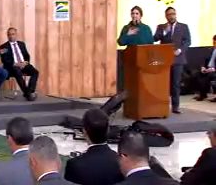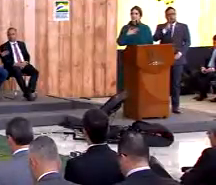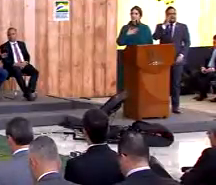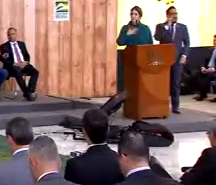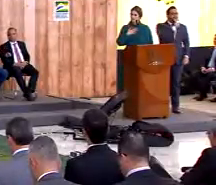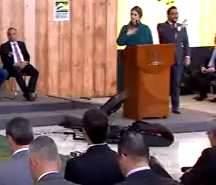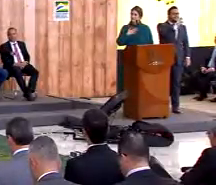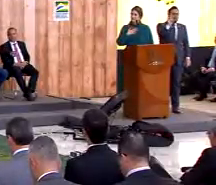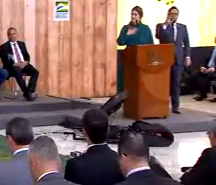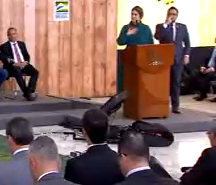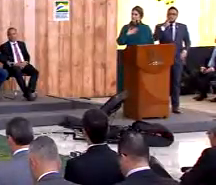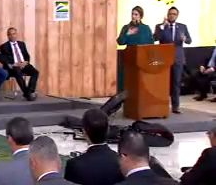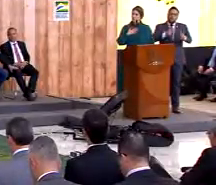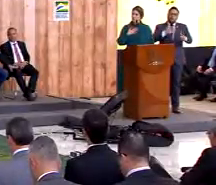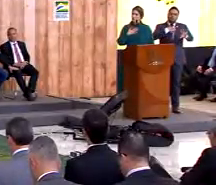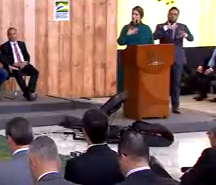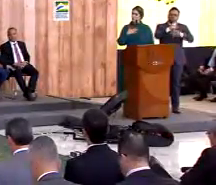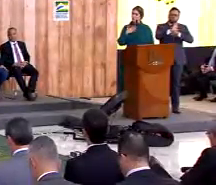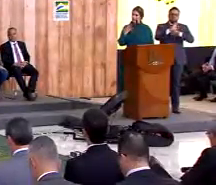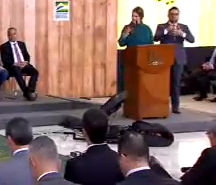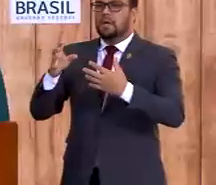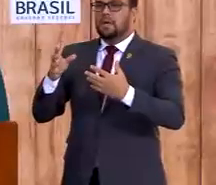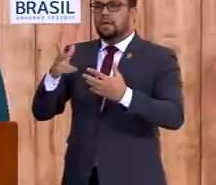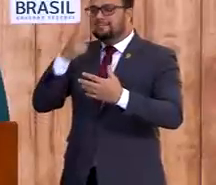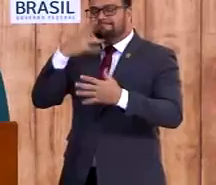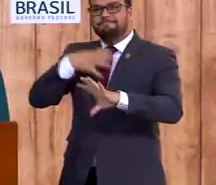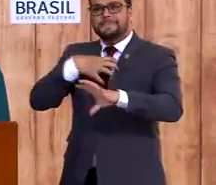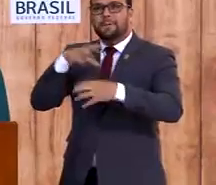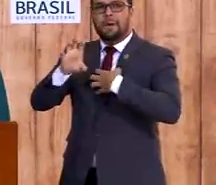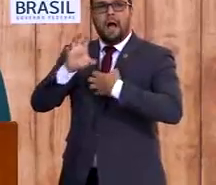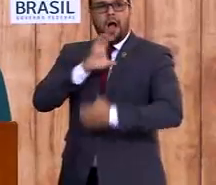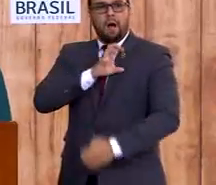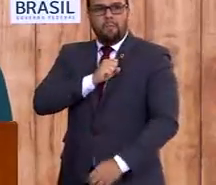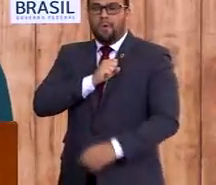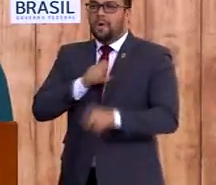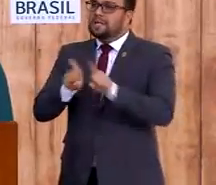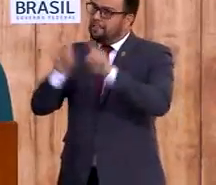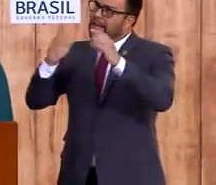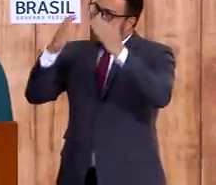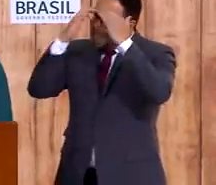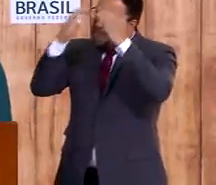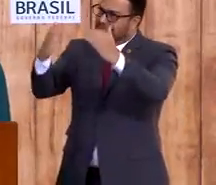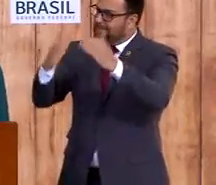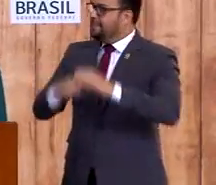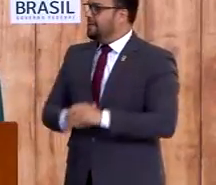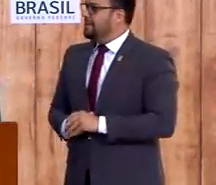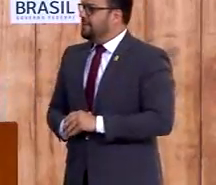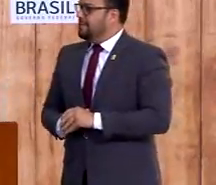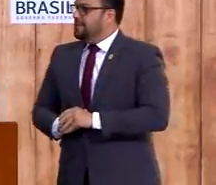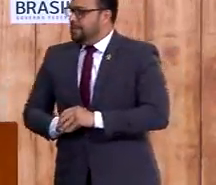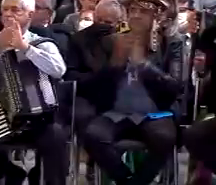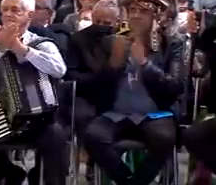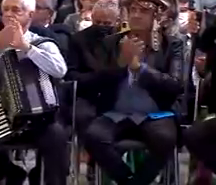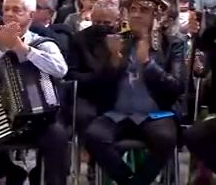olha para cada cidadão e com uma empatia com amor e com muito respeito e